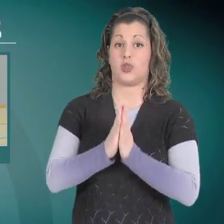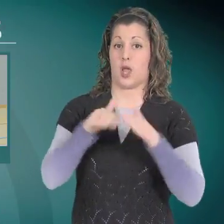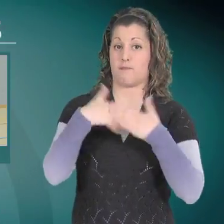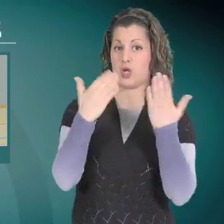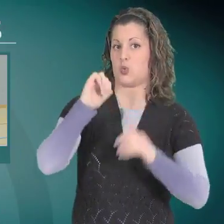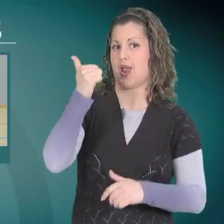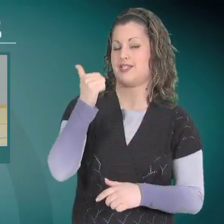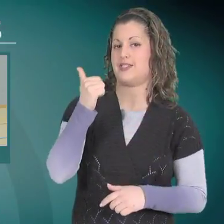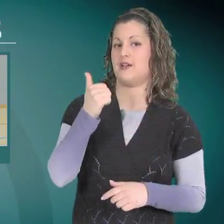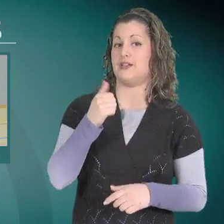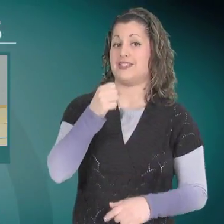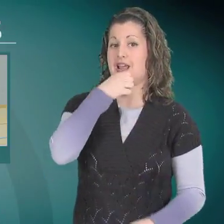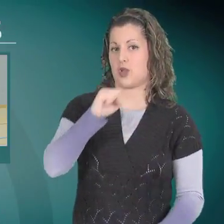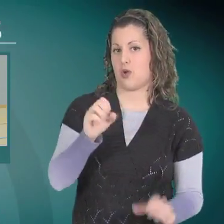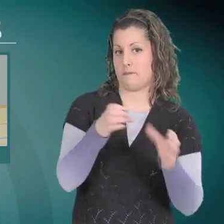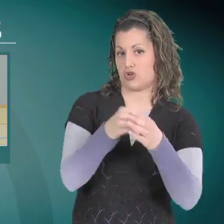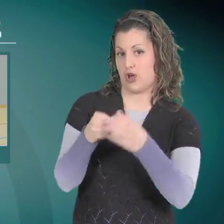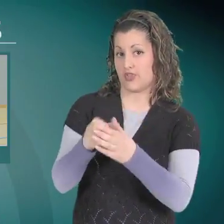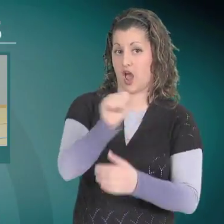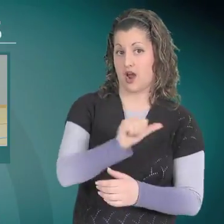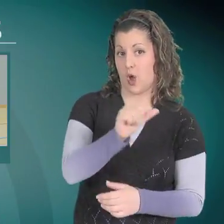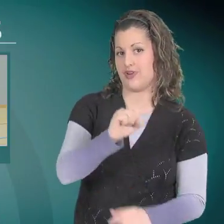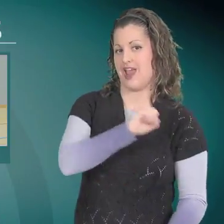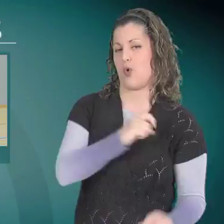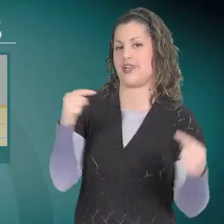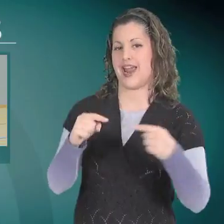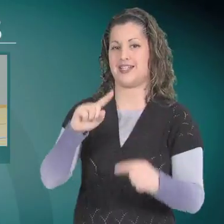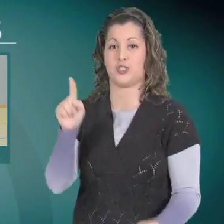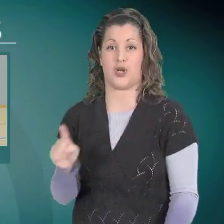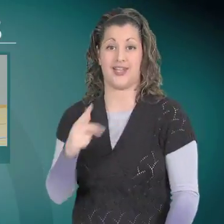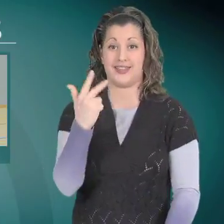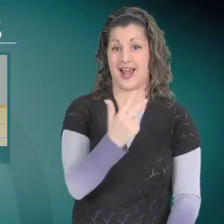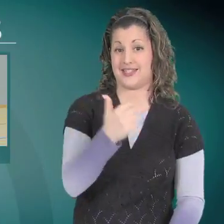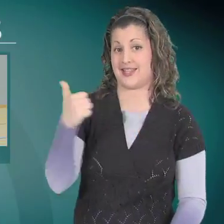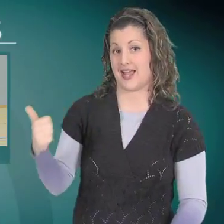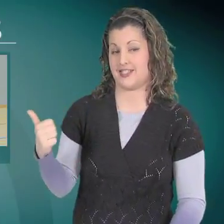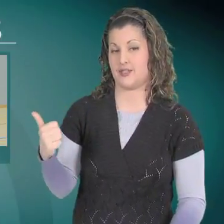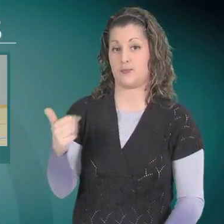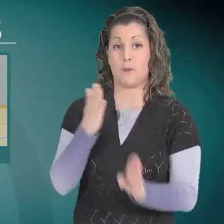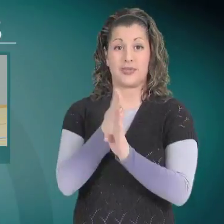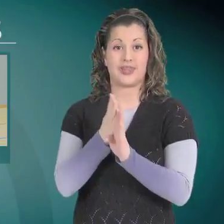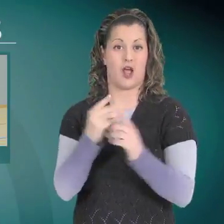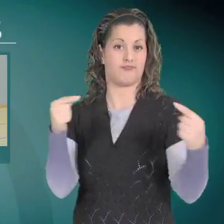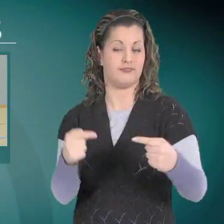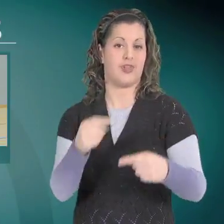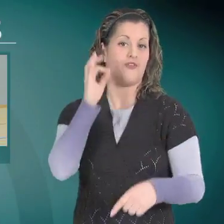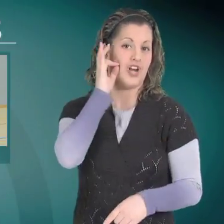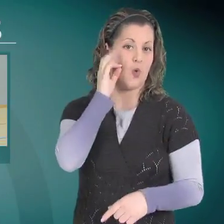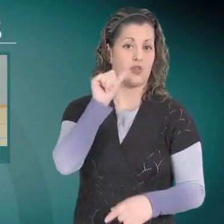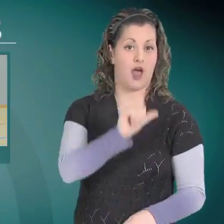am sonntagmorgen war das finale der senioren dabei gewann aarau gegen zürich mit 13 zu eins mit arg fand das